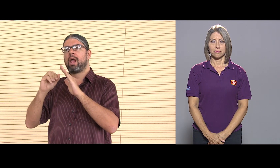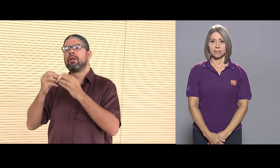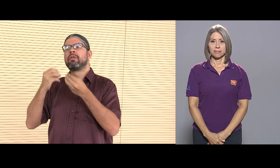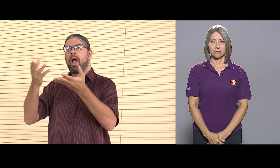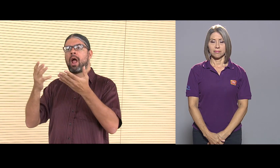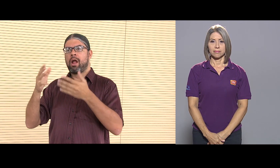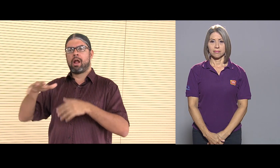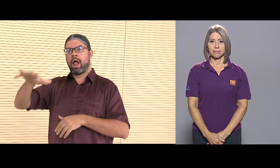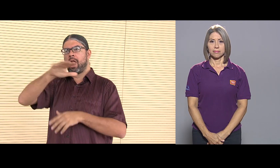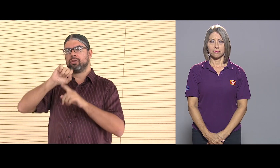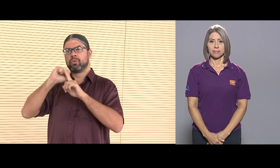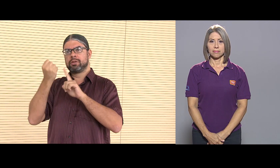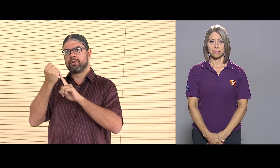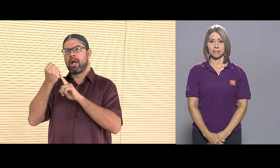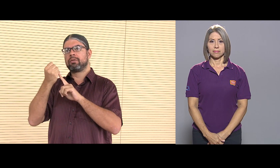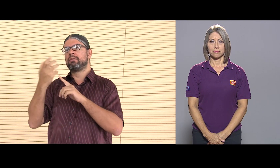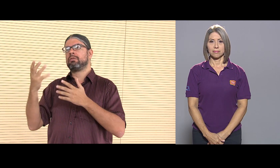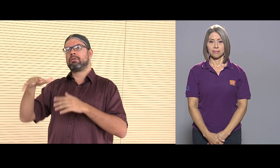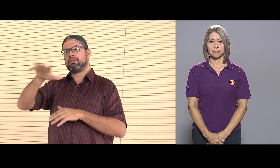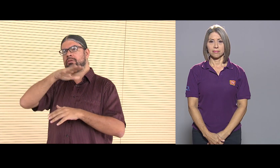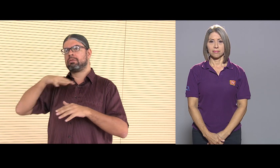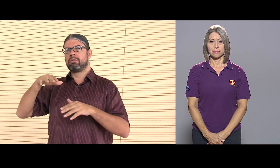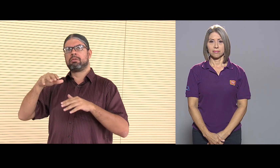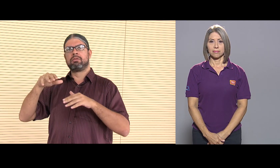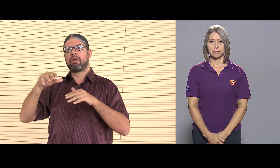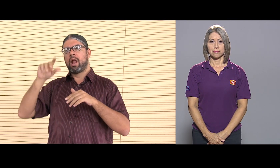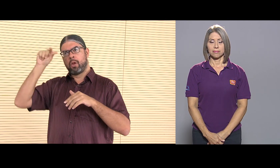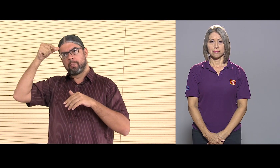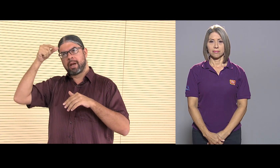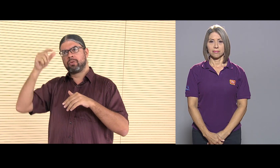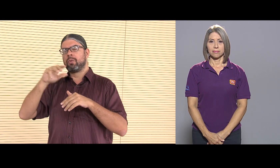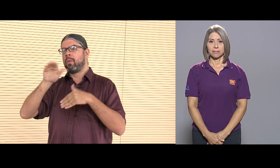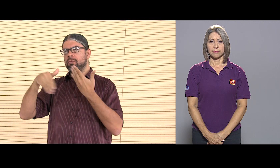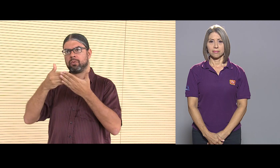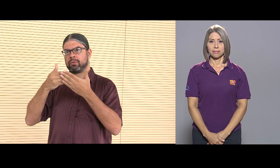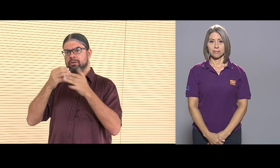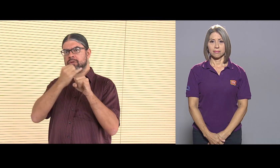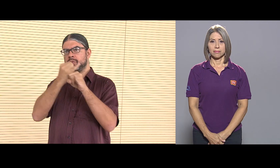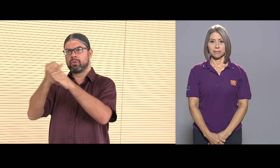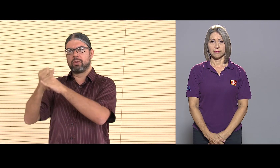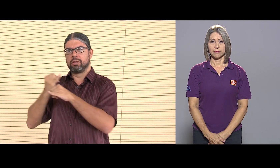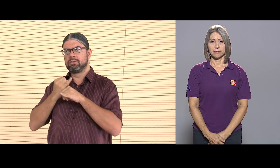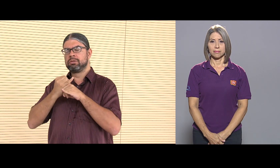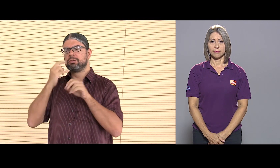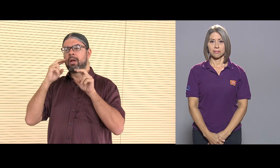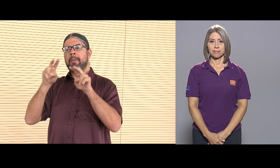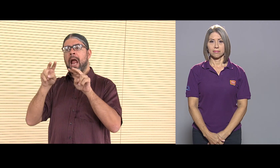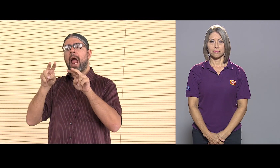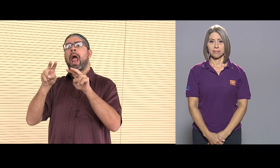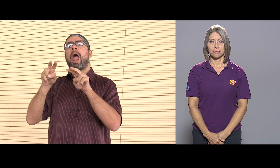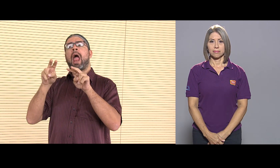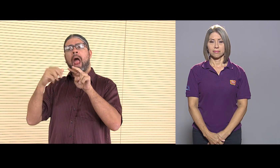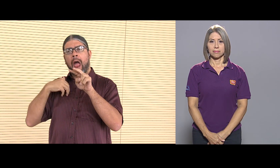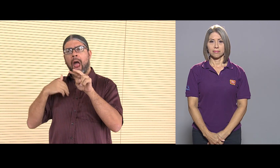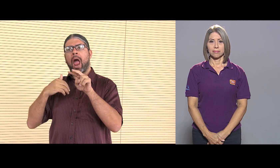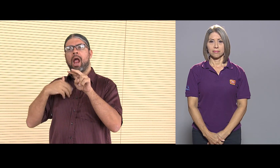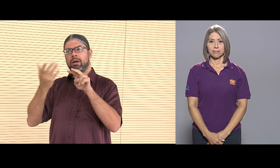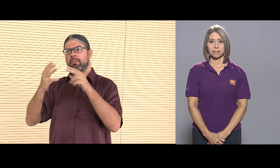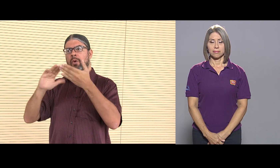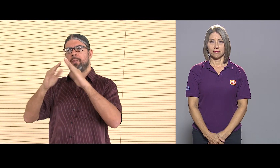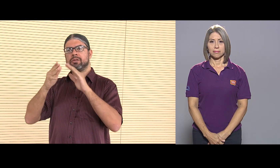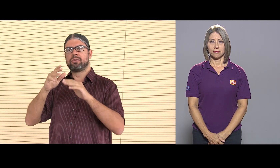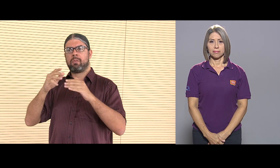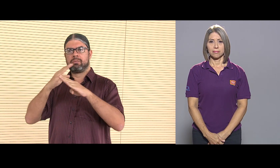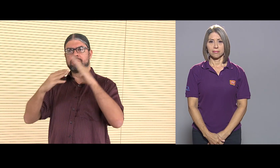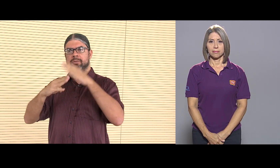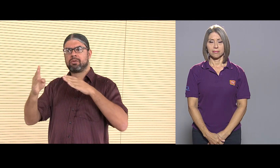que da a la sociedad y al contexto en general, al gobierno, instituciones, la oportunidad de poder ver, ¿verdad?, a la